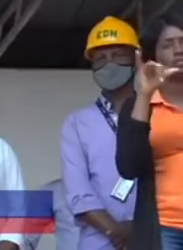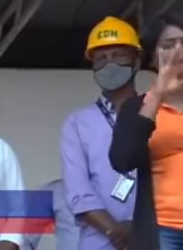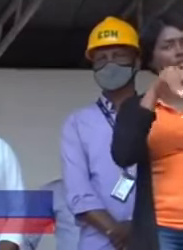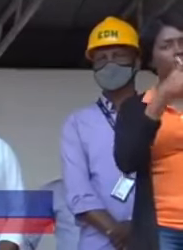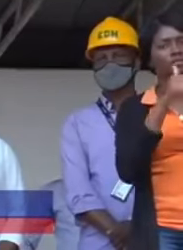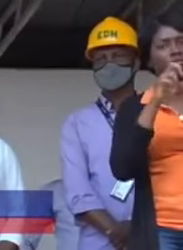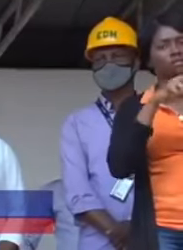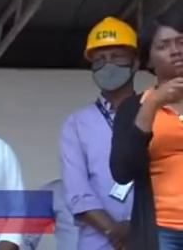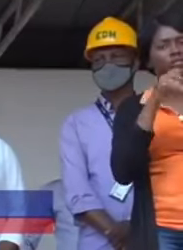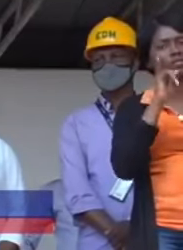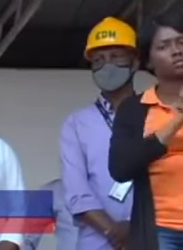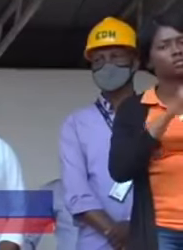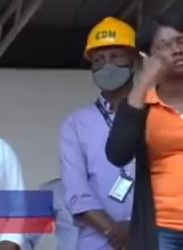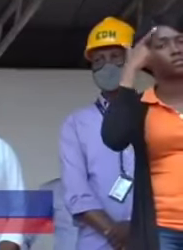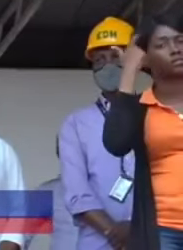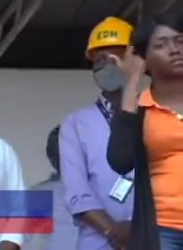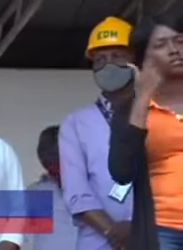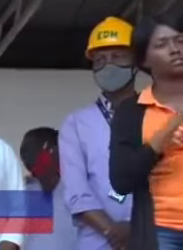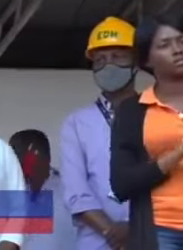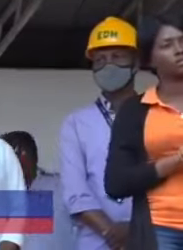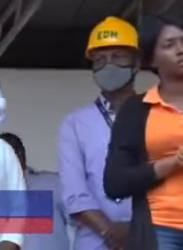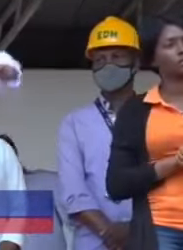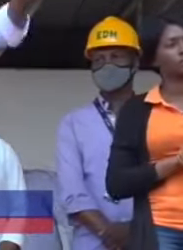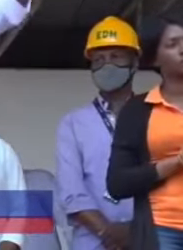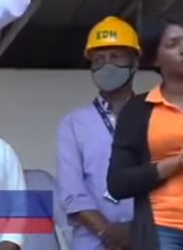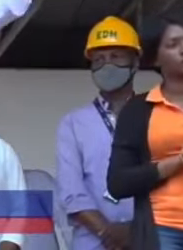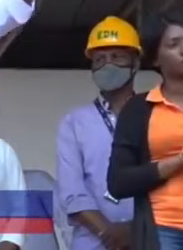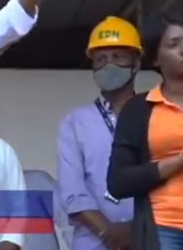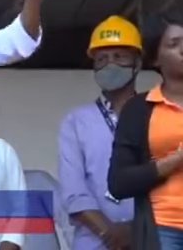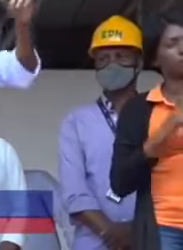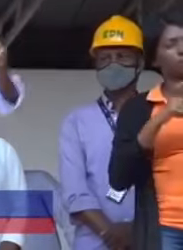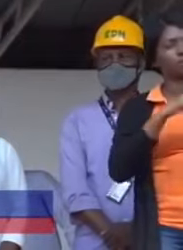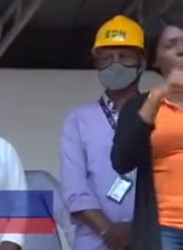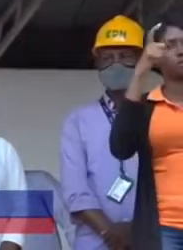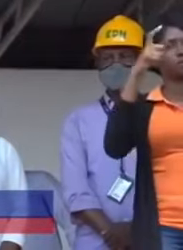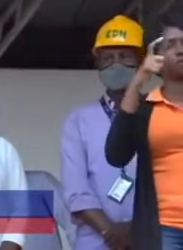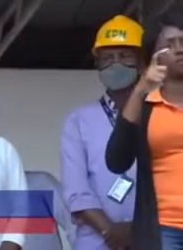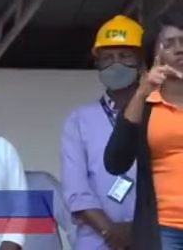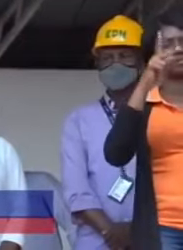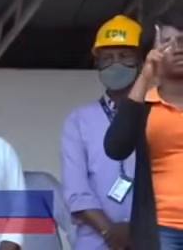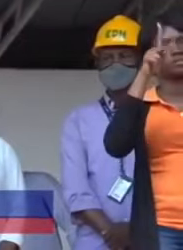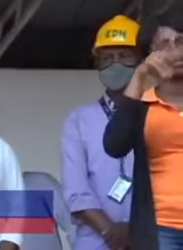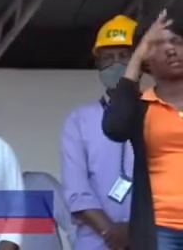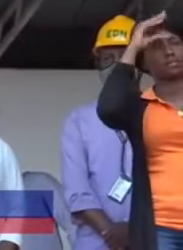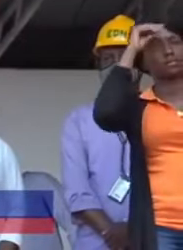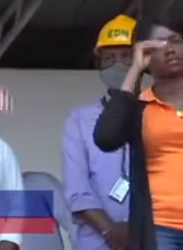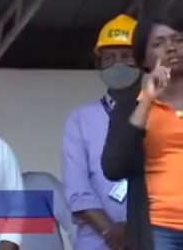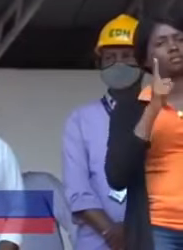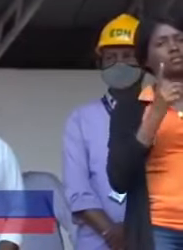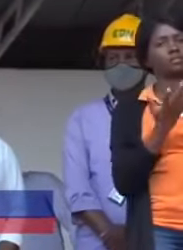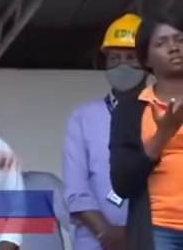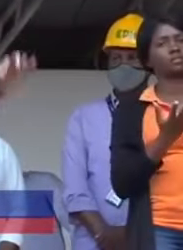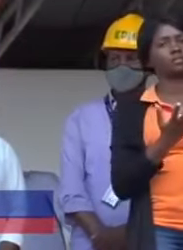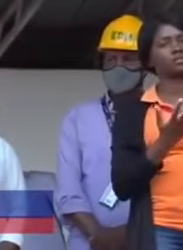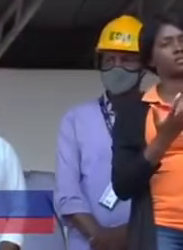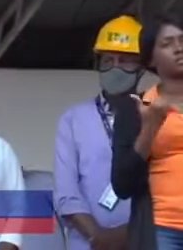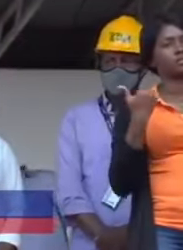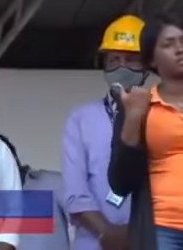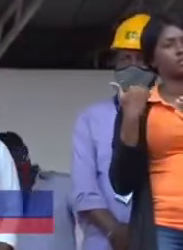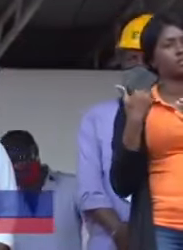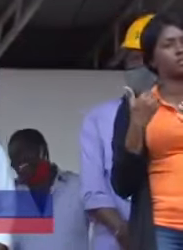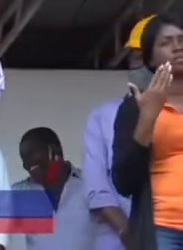Problème, problème. Parce que, Jean Gros Monsieur, dit là, Gon gouardage mon chèque jour.